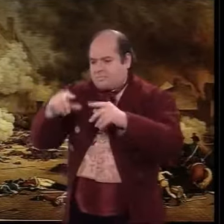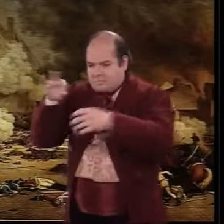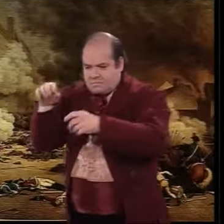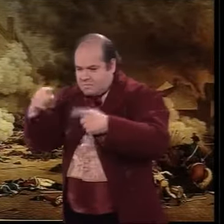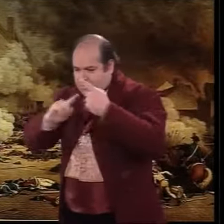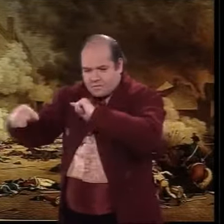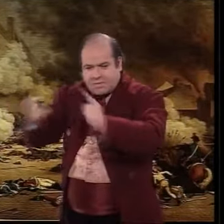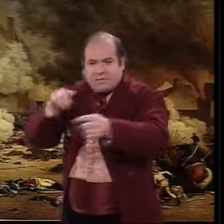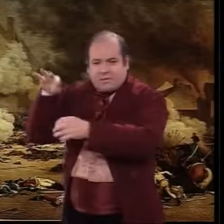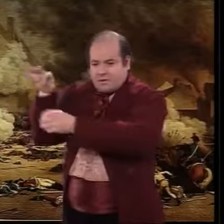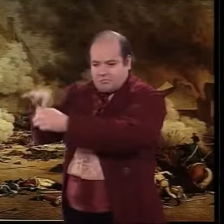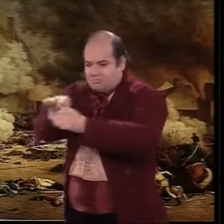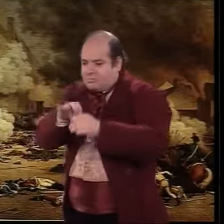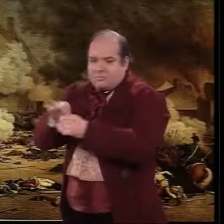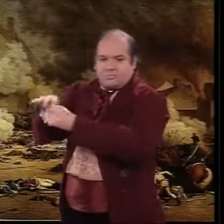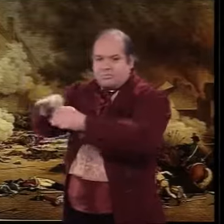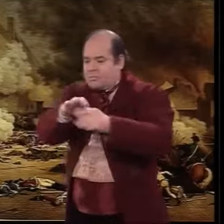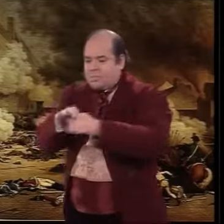nouvelle Assemblée, proclame la République.